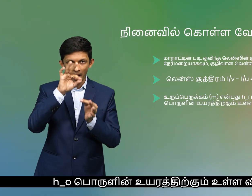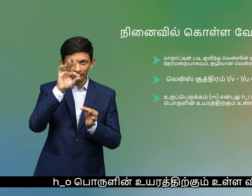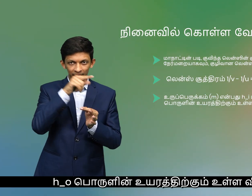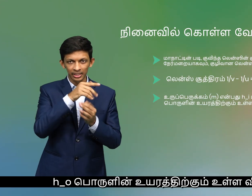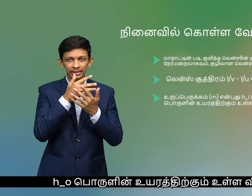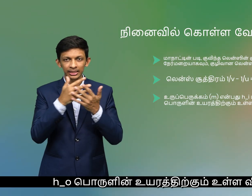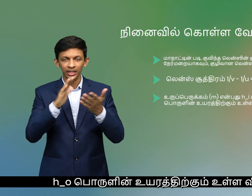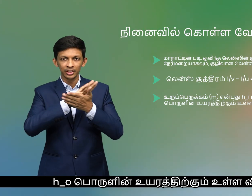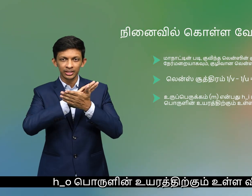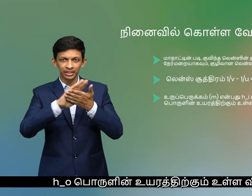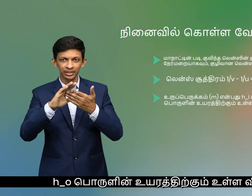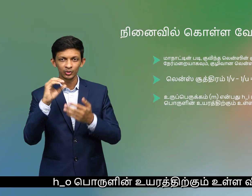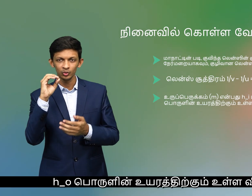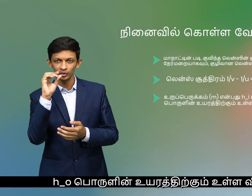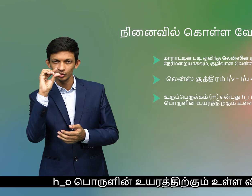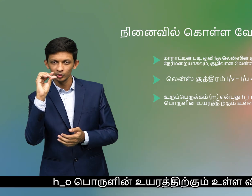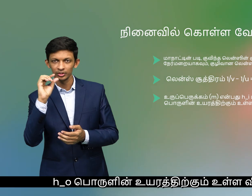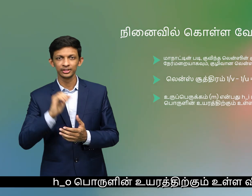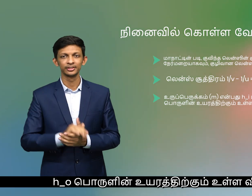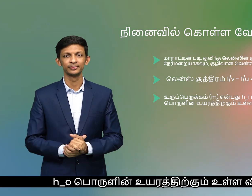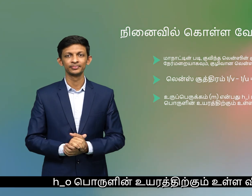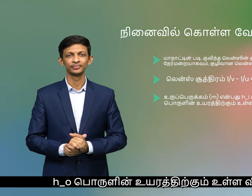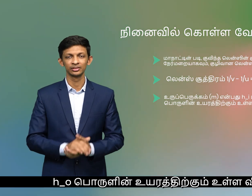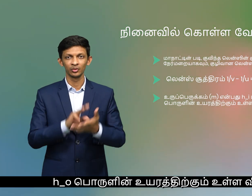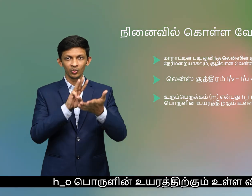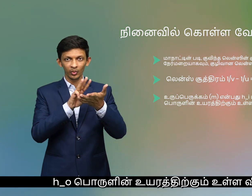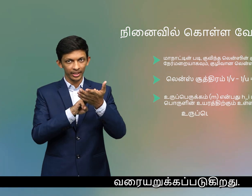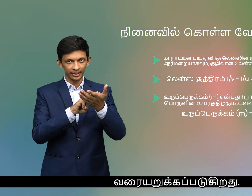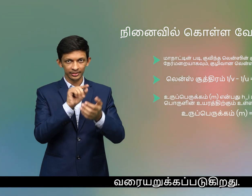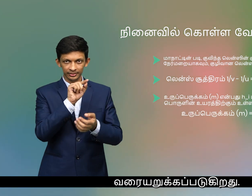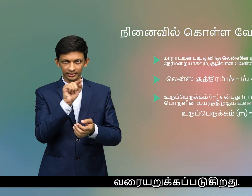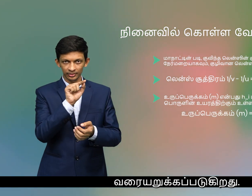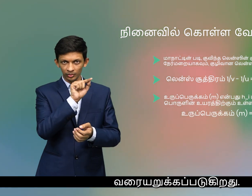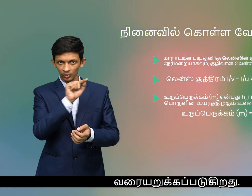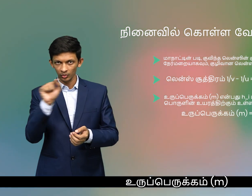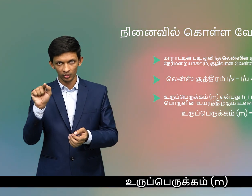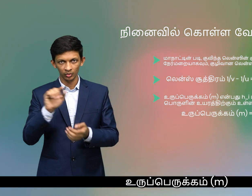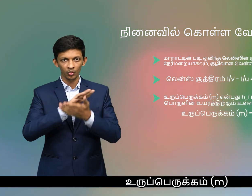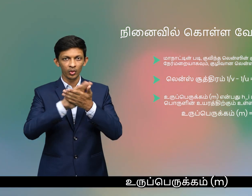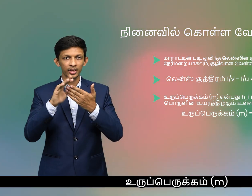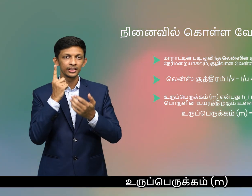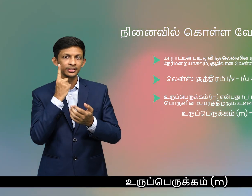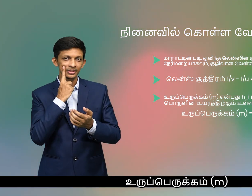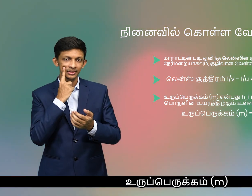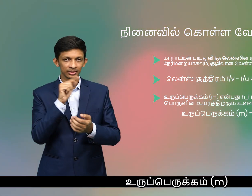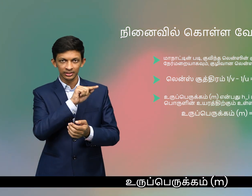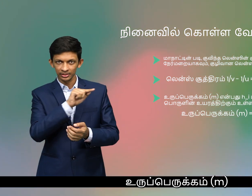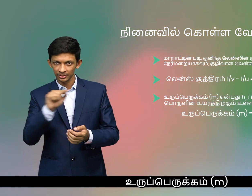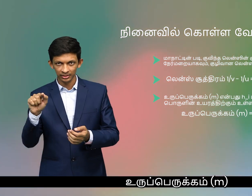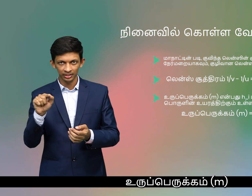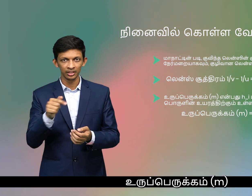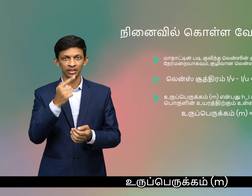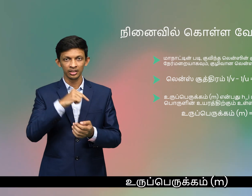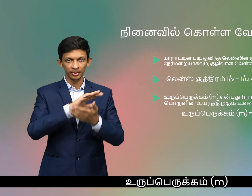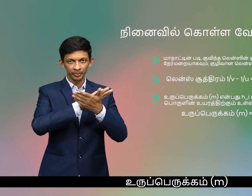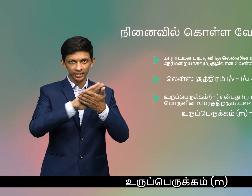h கீழ் o பொருளின் உயரத்திற்கும் உள்ள விகிதமாக வரையறுக்கப்படுகிறது. உருப்பெருக்கம் அதாவது m